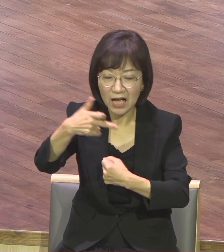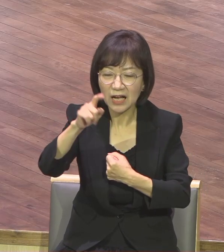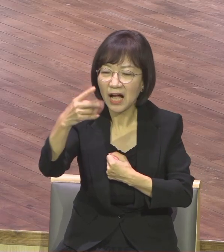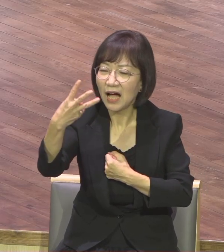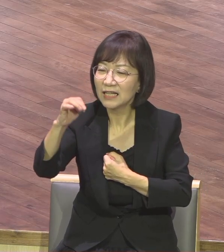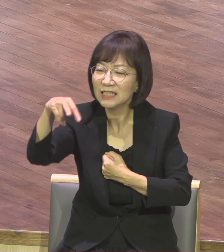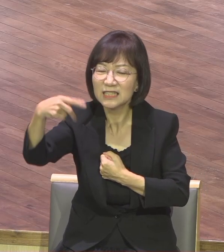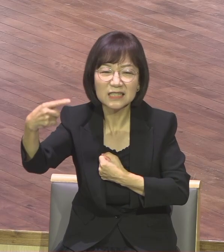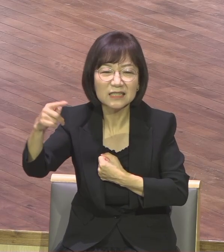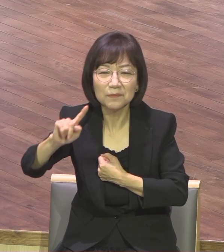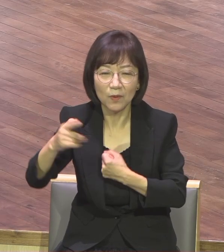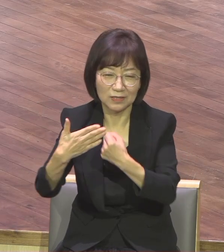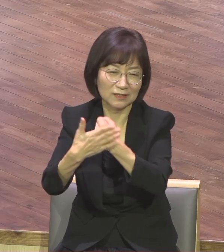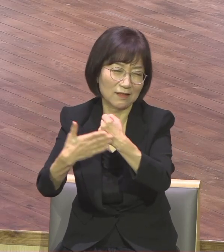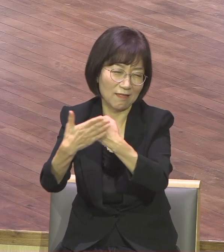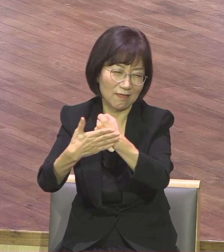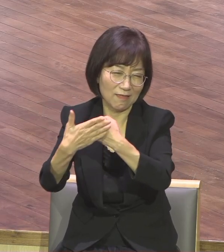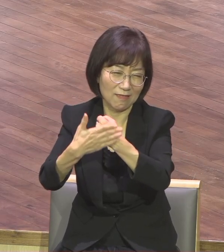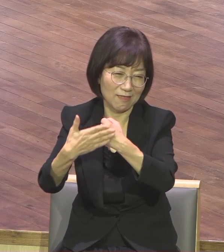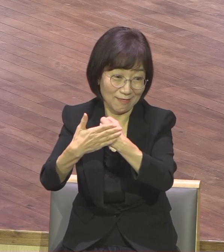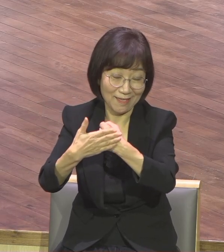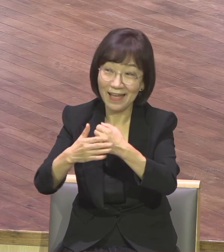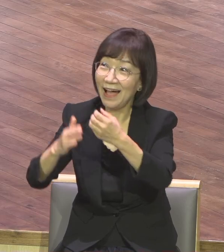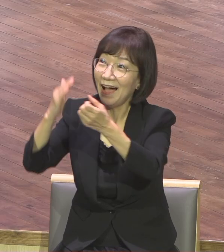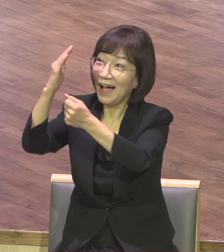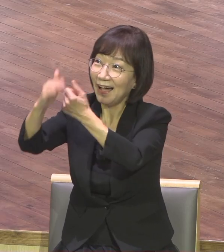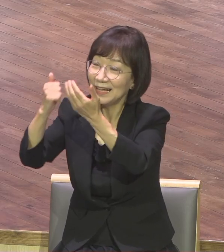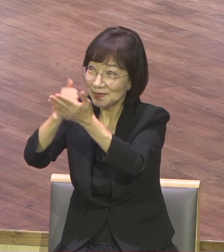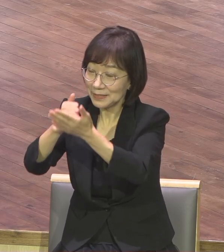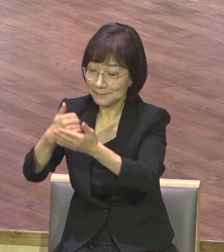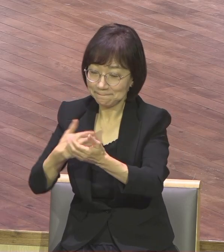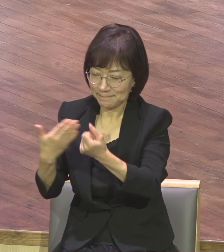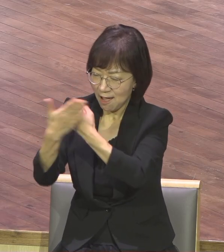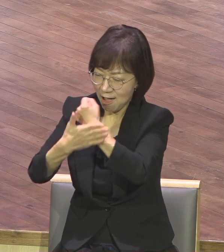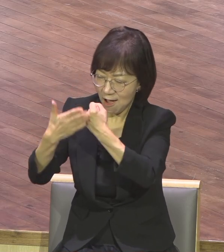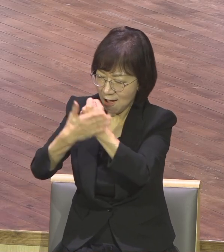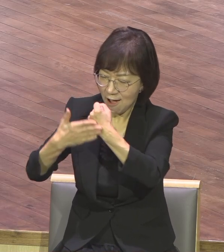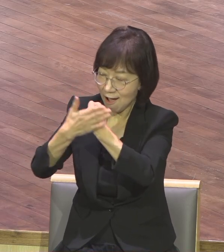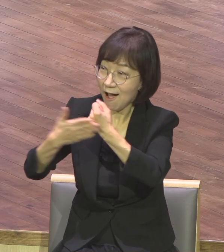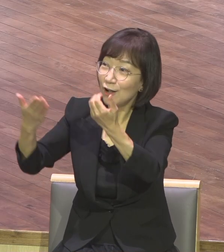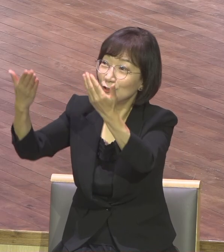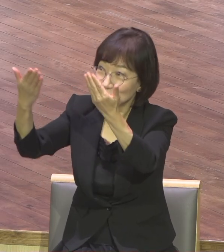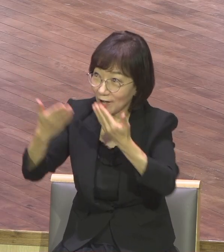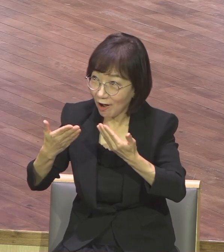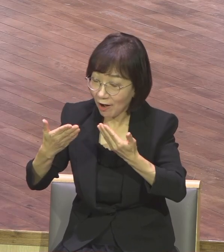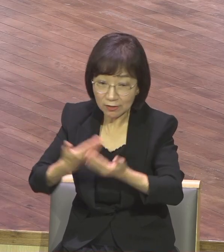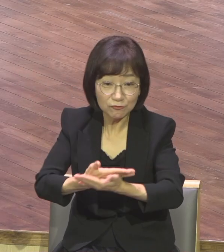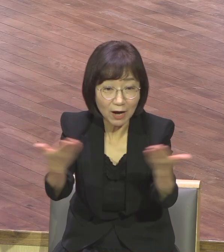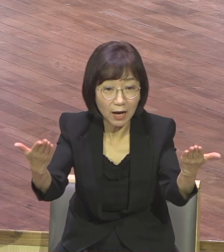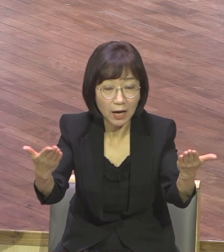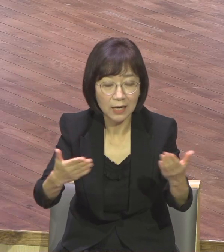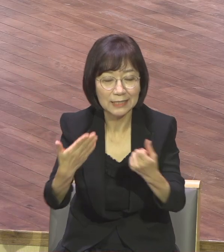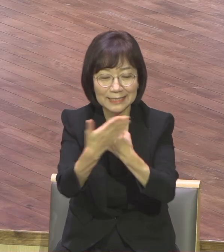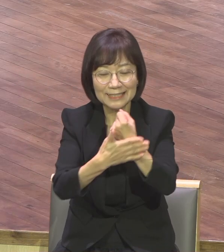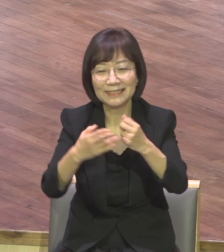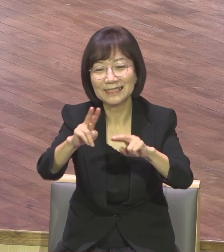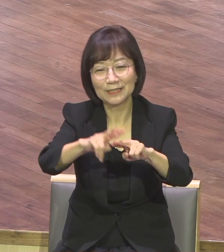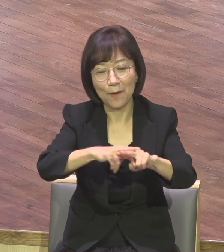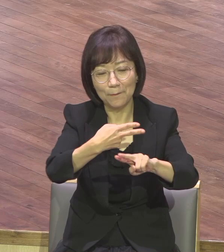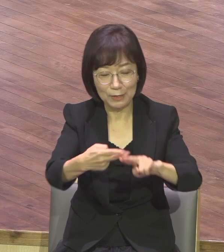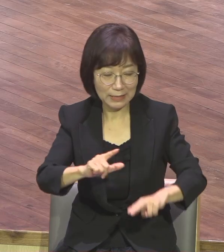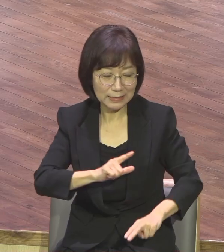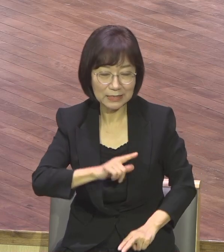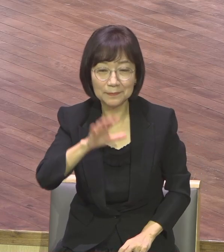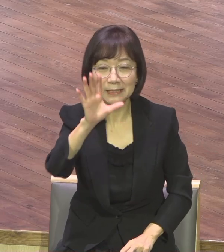카리스, 다시 말해서 하나님께서 우리에게 은혜로 주신 것이 뭐냐? 그것이 은사예요, 은사. 다시